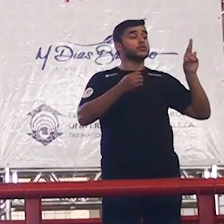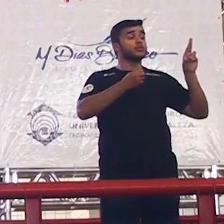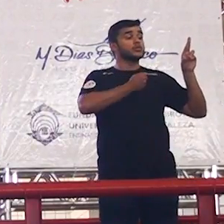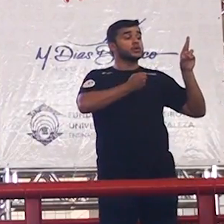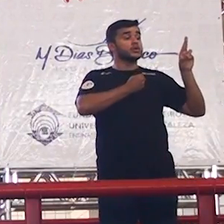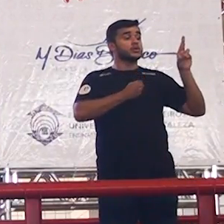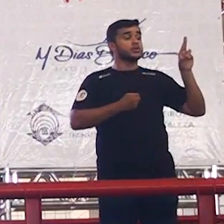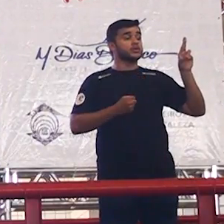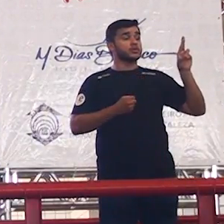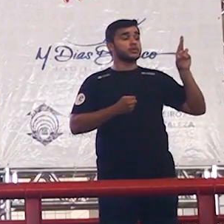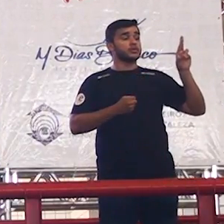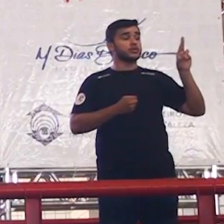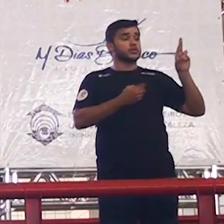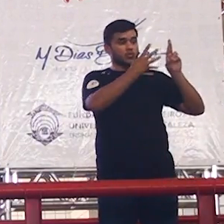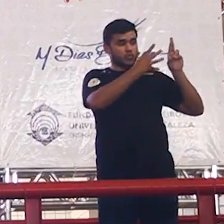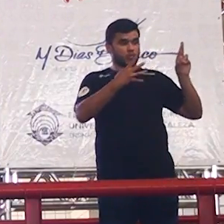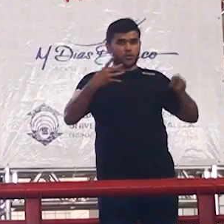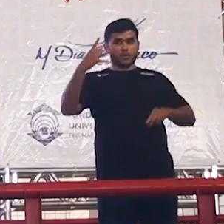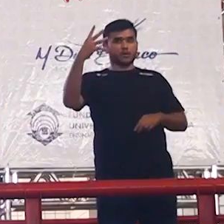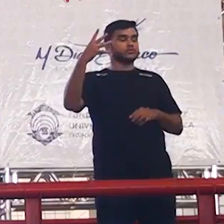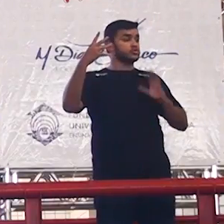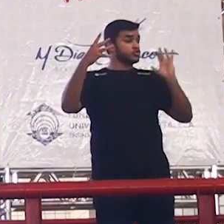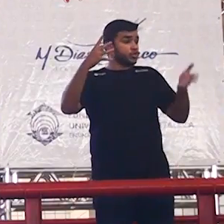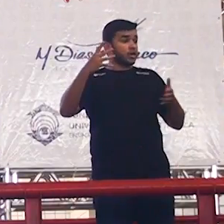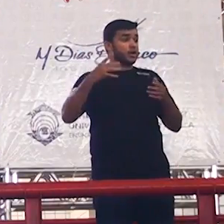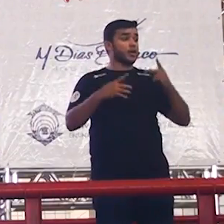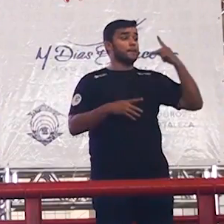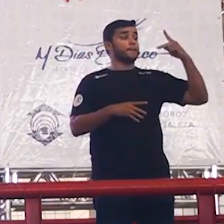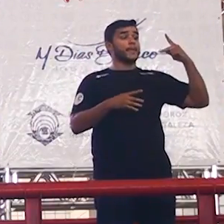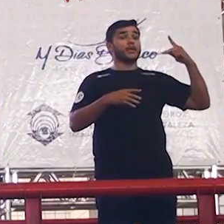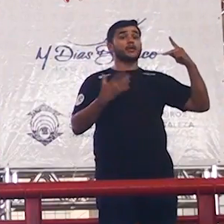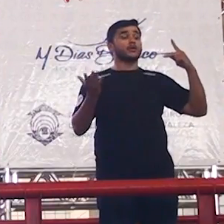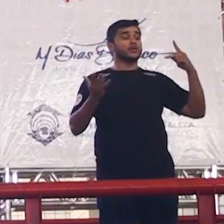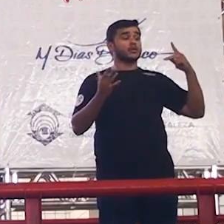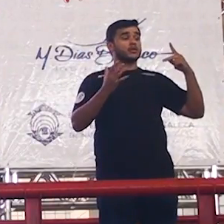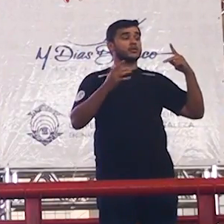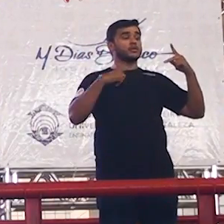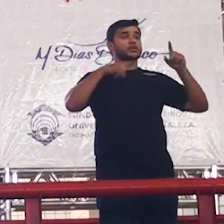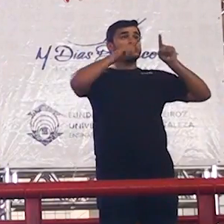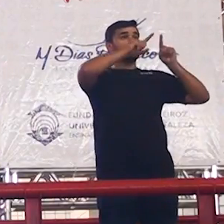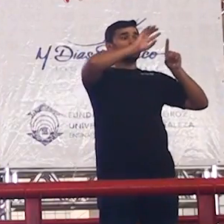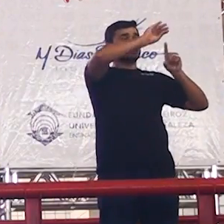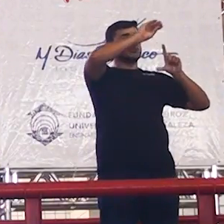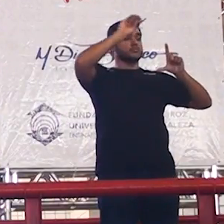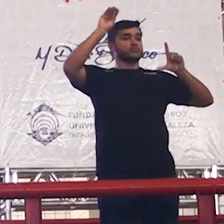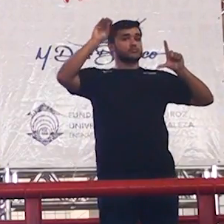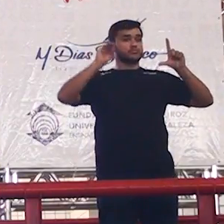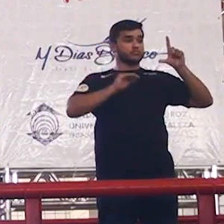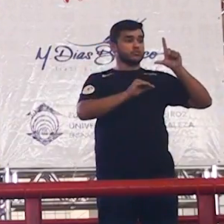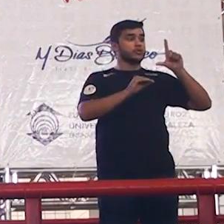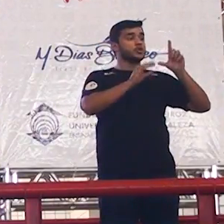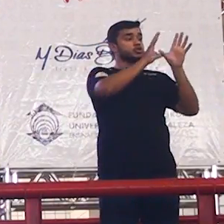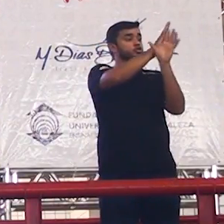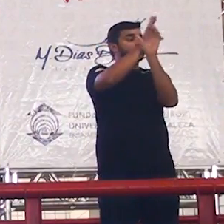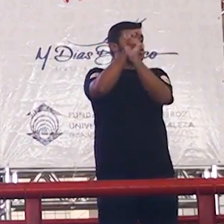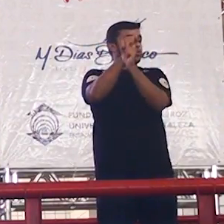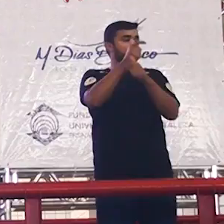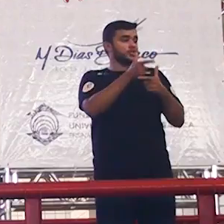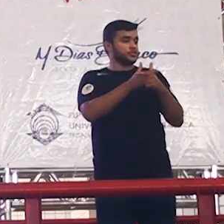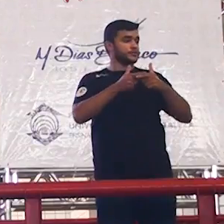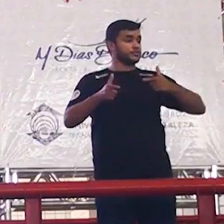4. Mas falta calcular o quê? O semiperímetro, que é somar os lados e dividir por